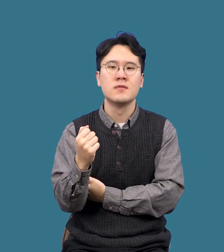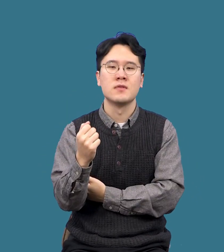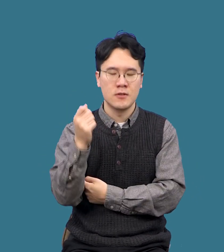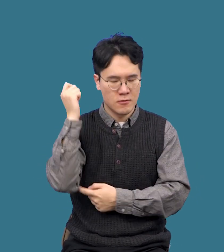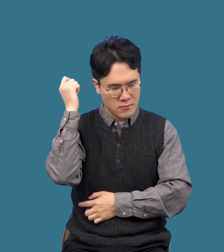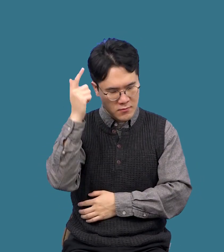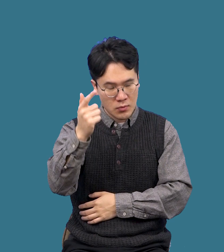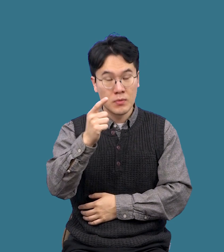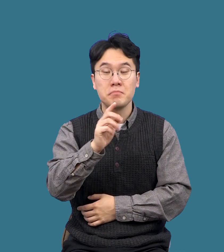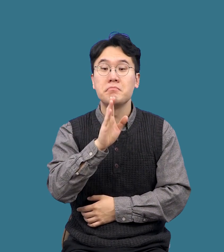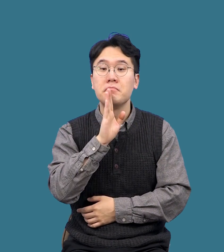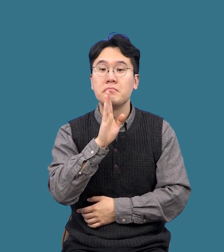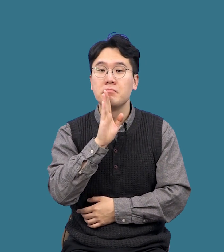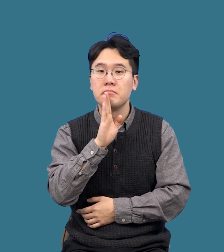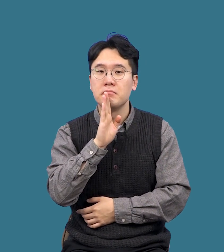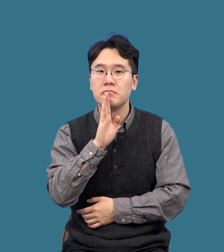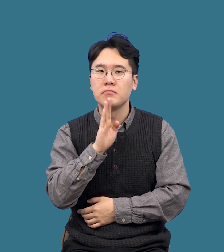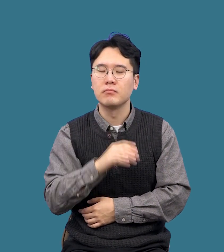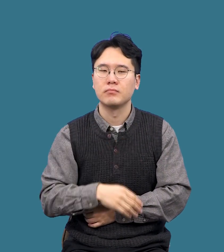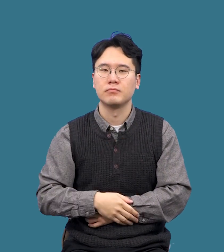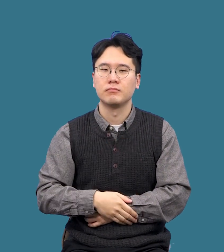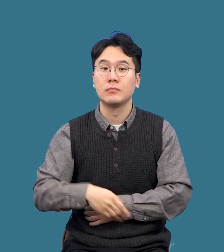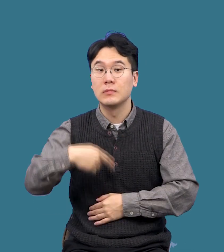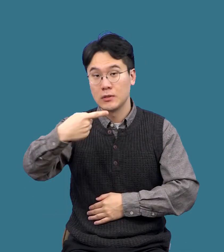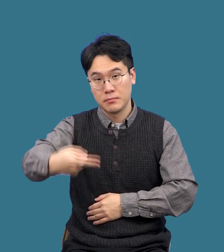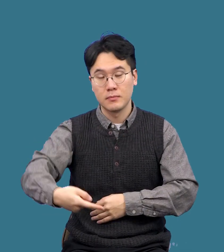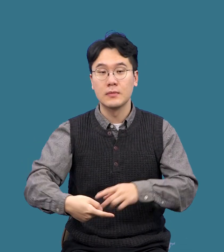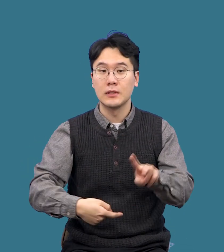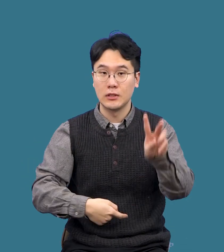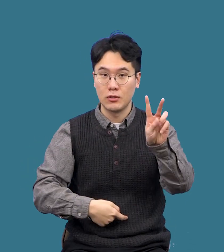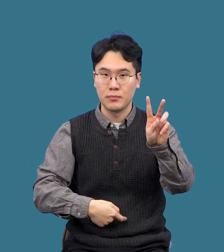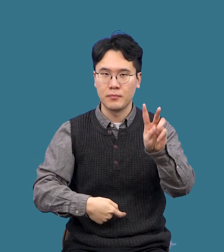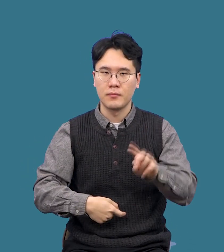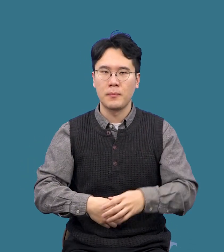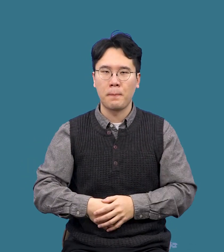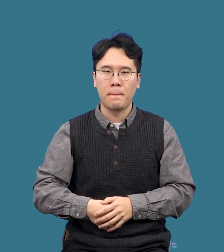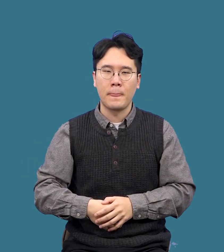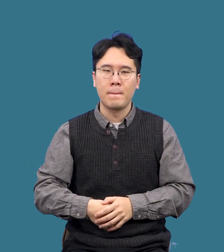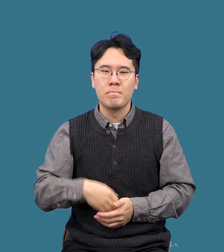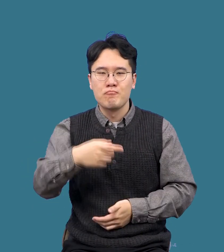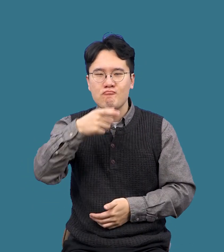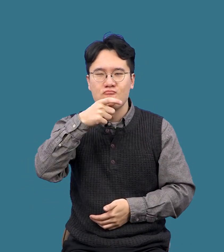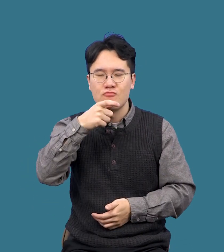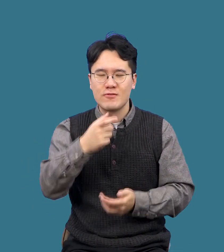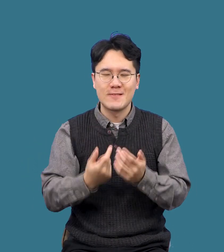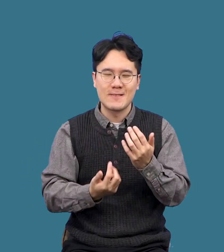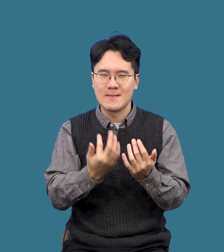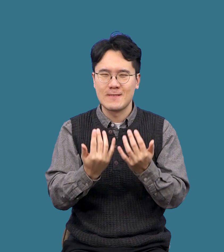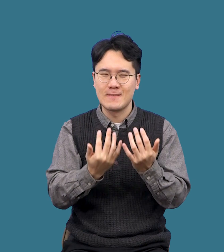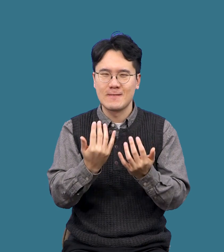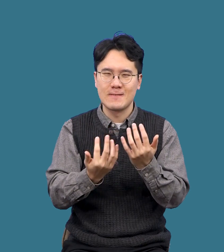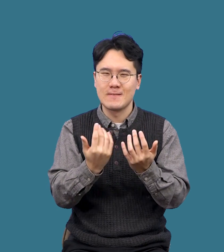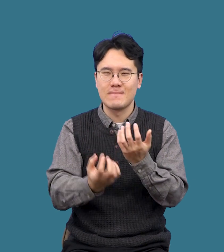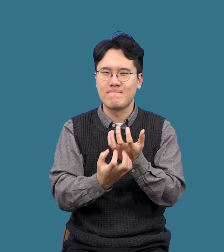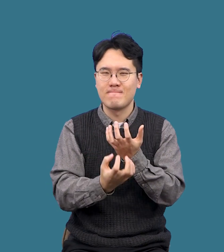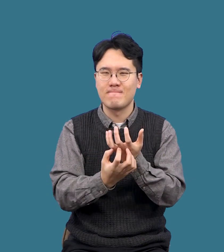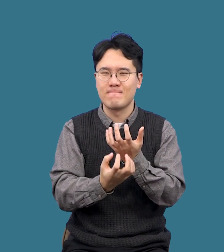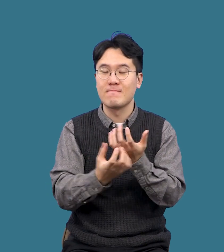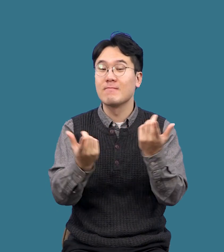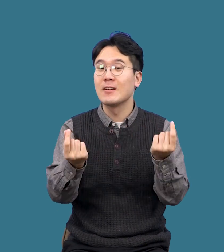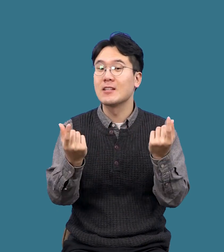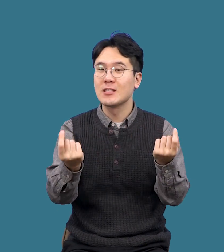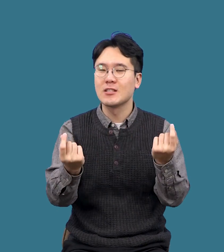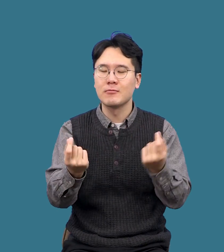탁월하다마는, 2절이 중요해요. 물의 끓음 같았은즉 너는 탁월하지 못하리니. 네가